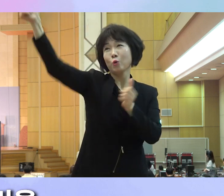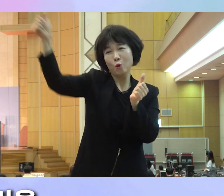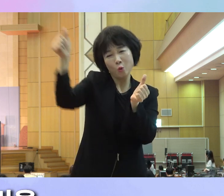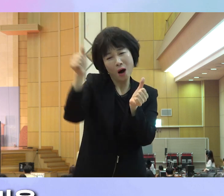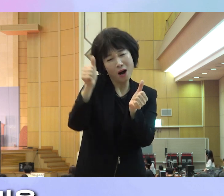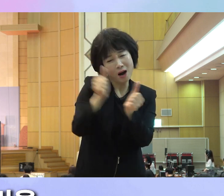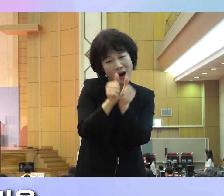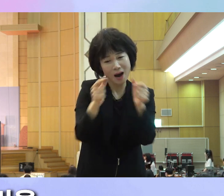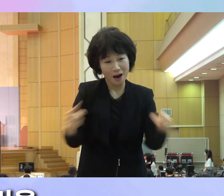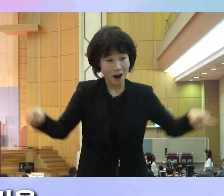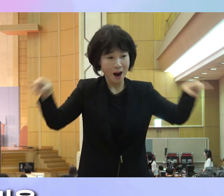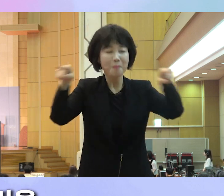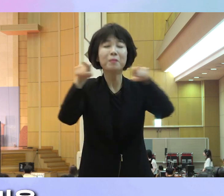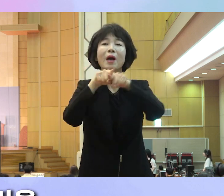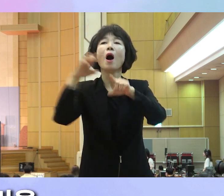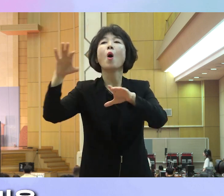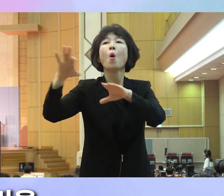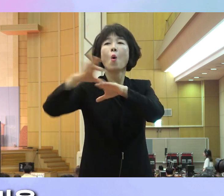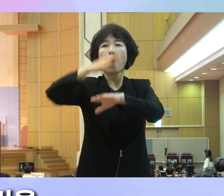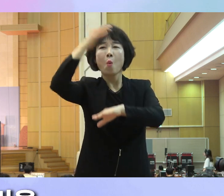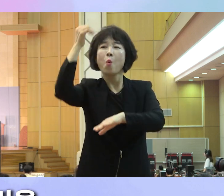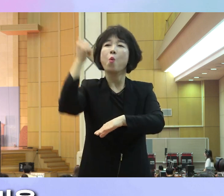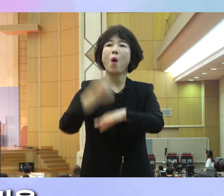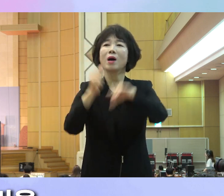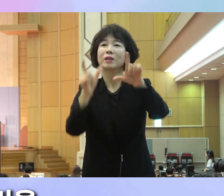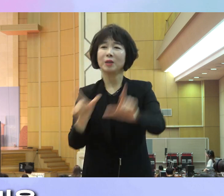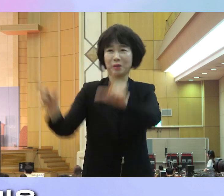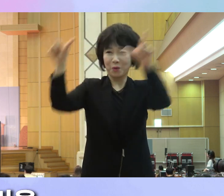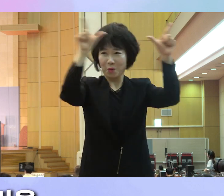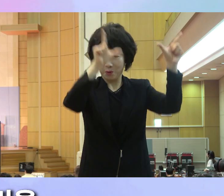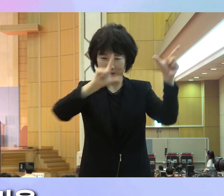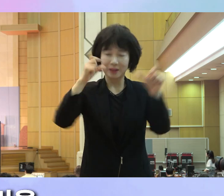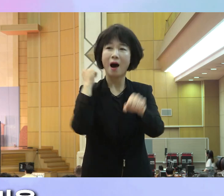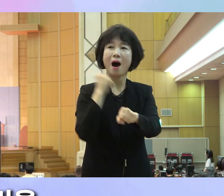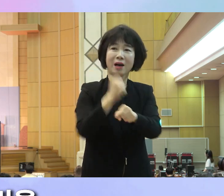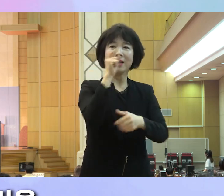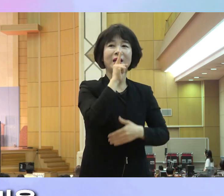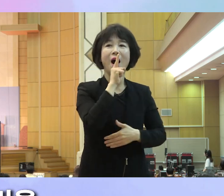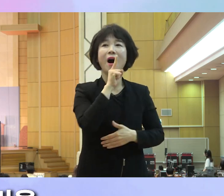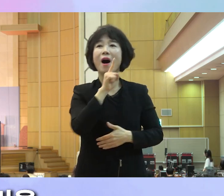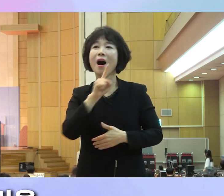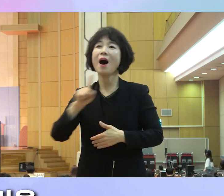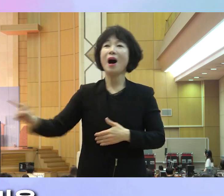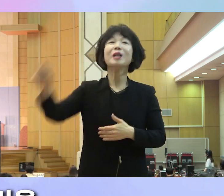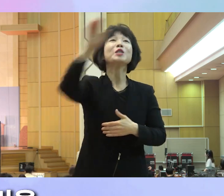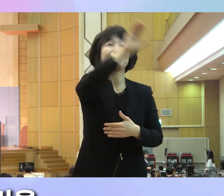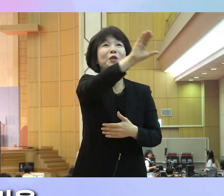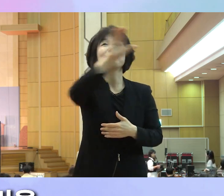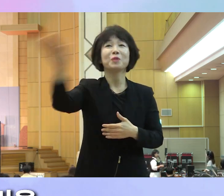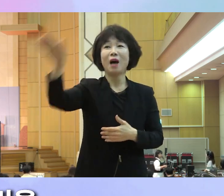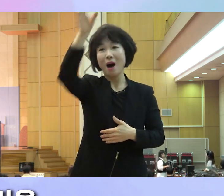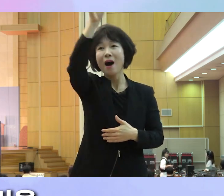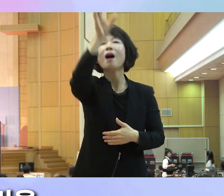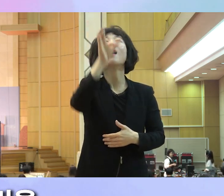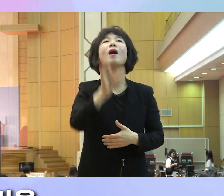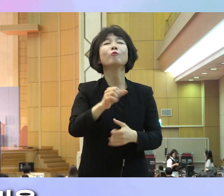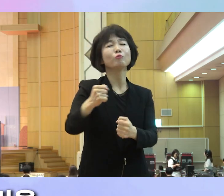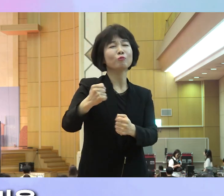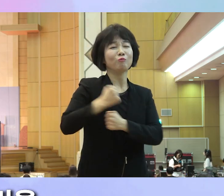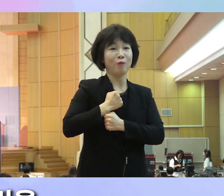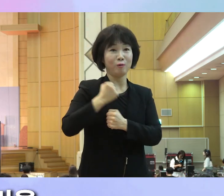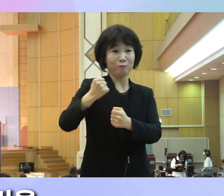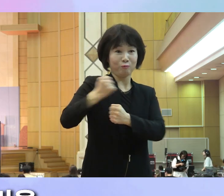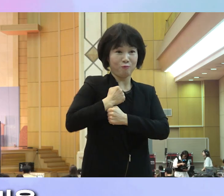영광의 주와 함께. 4절 찬양하시겠습니다. 십자가 군병들아, 십자가